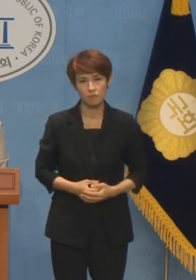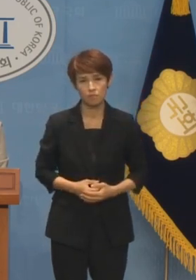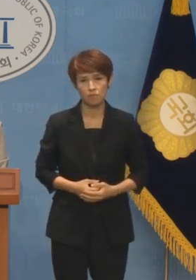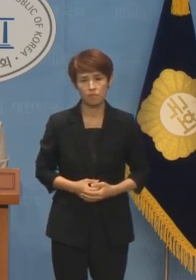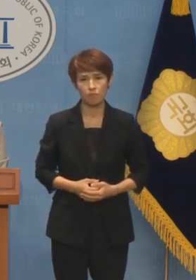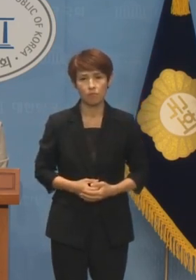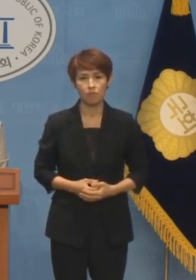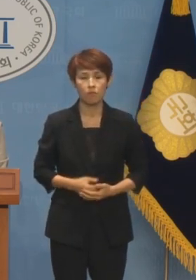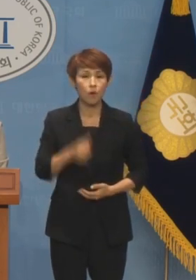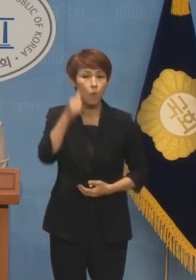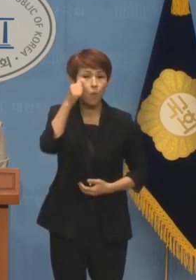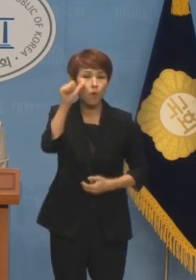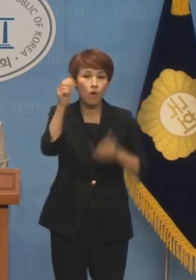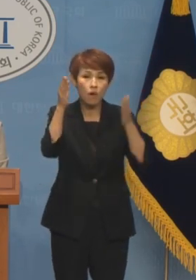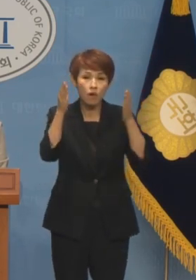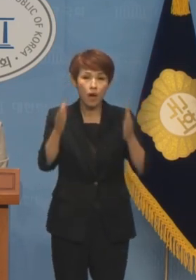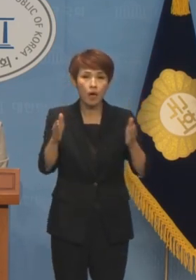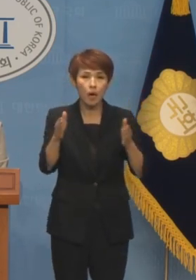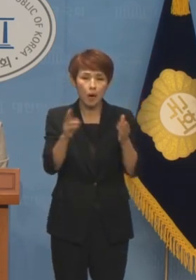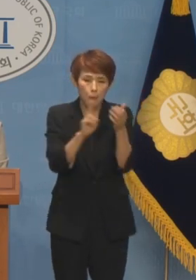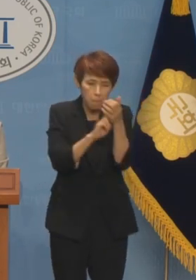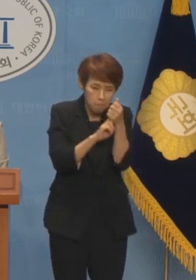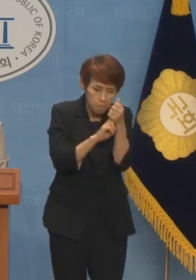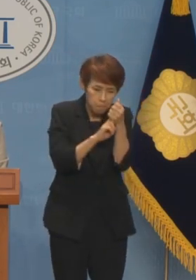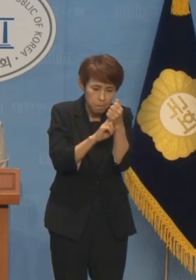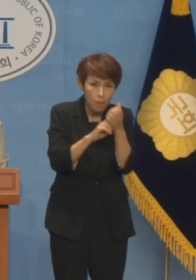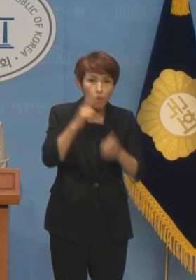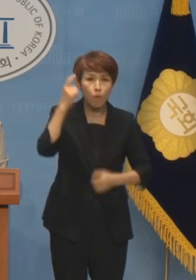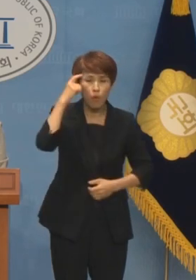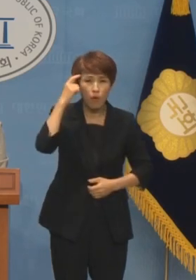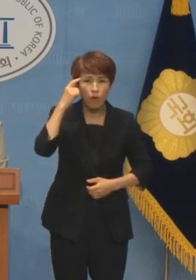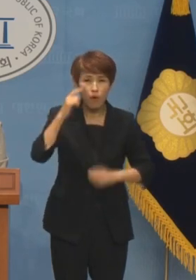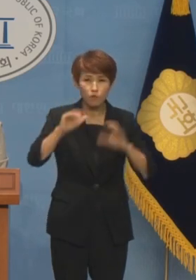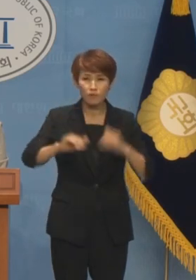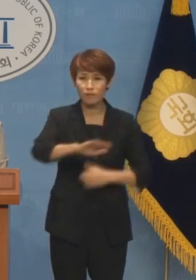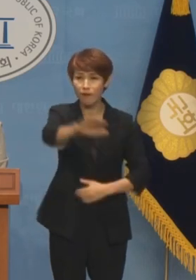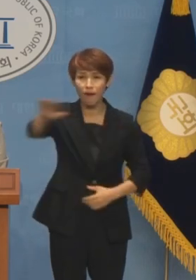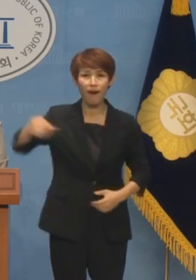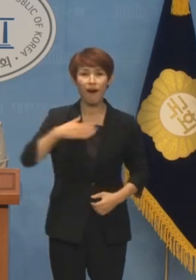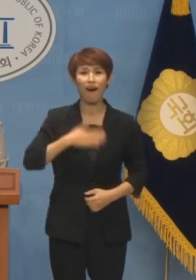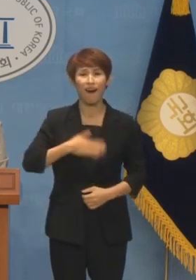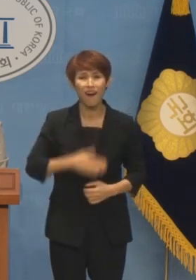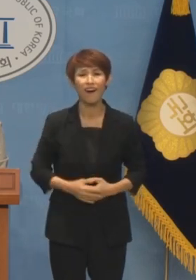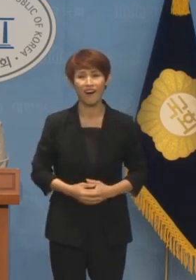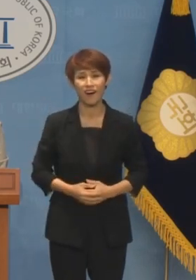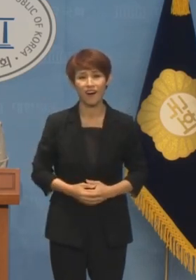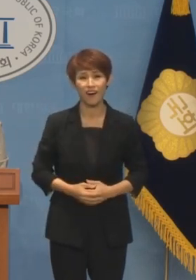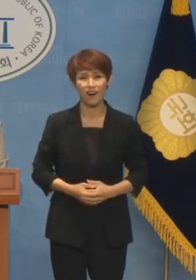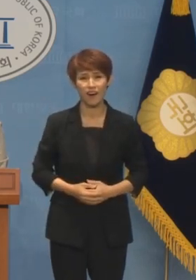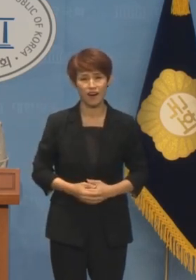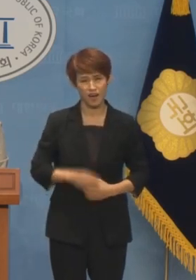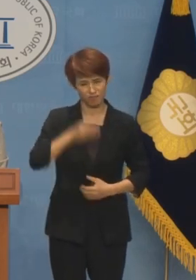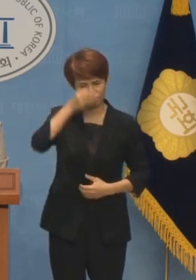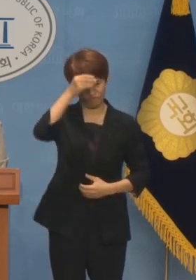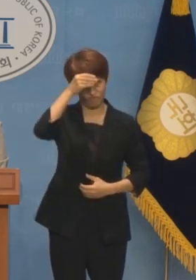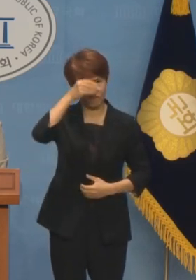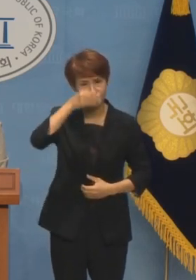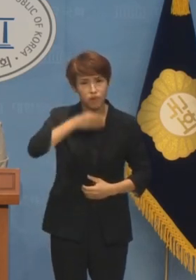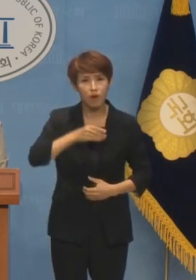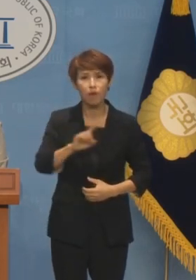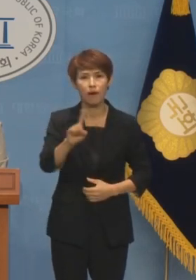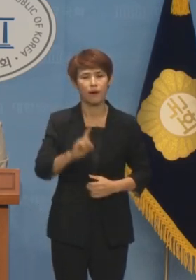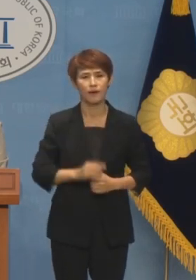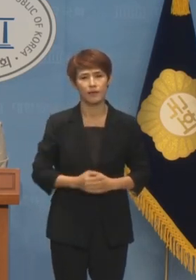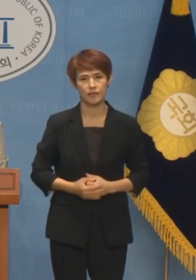왜 지난 5달간 죽은 듯 숨어 지나야 했는지 국민 모두가 아는데 어떻게 이런 뻔뻔한 소리를